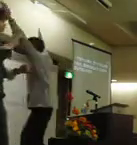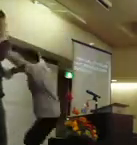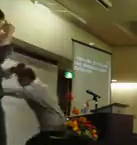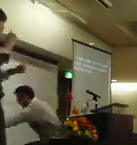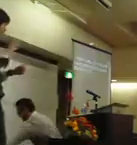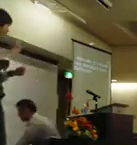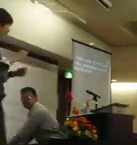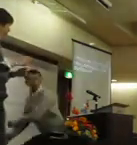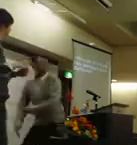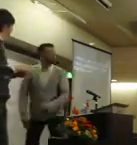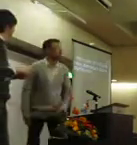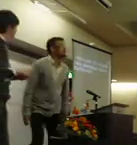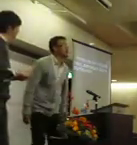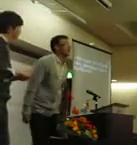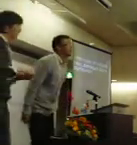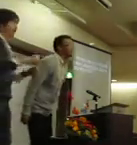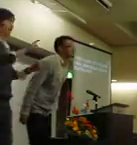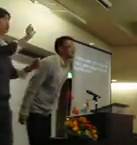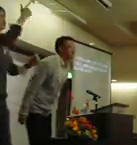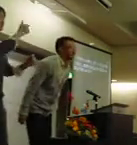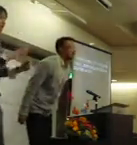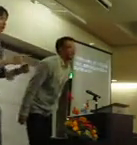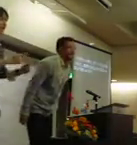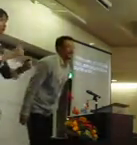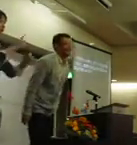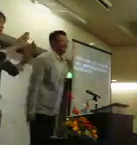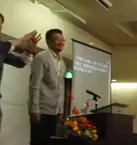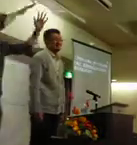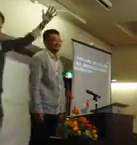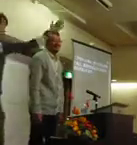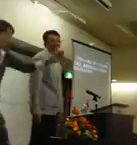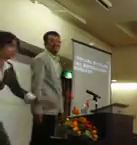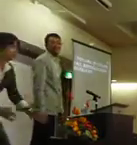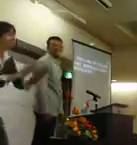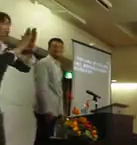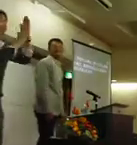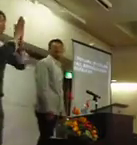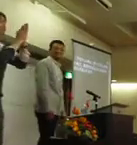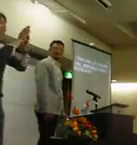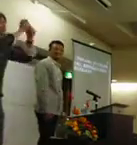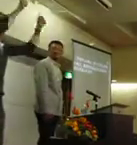んなでっかい仏壇がありましたから。